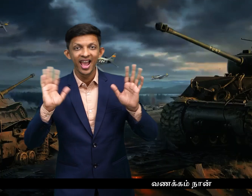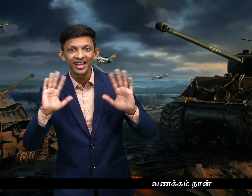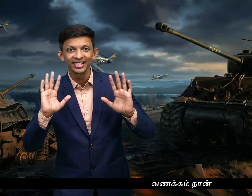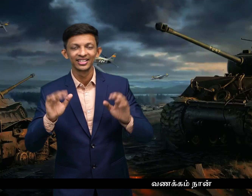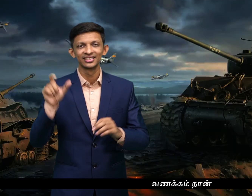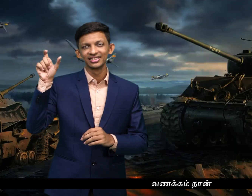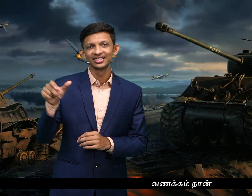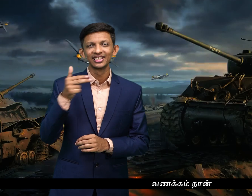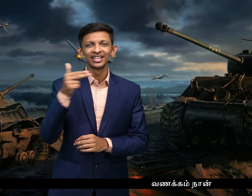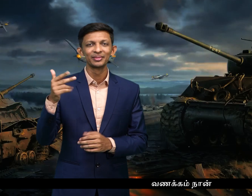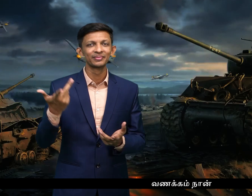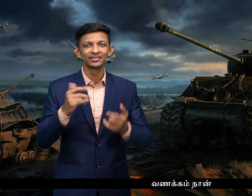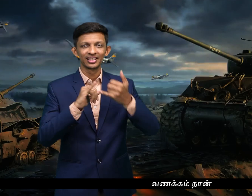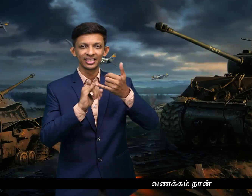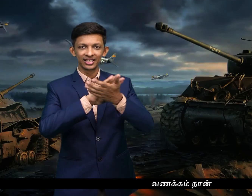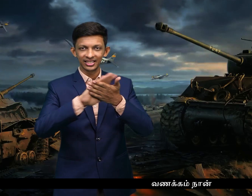வணக்கம் மாணவ செல்வங்களே,